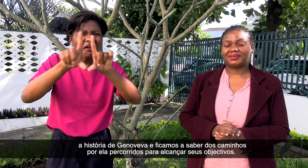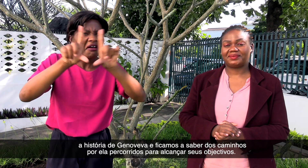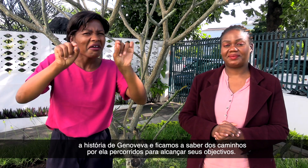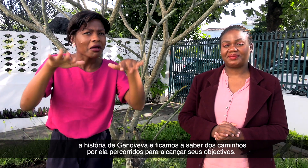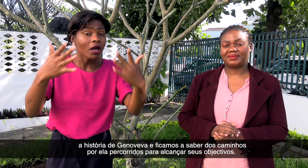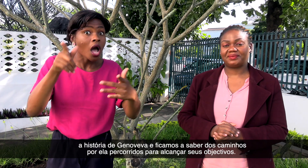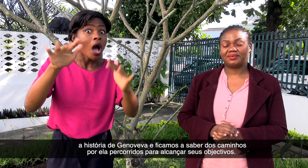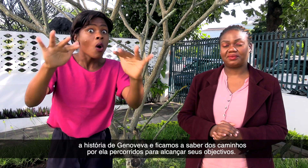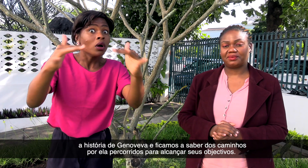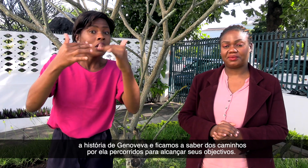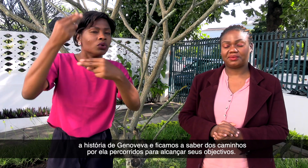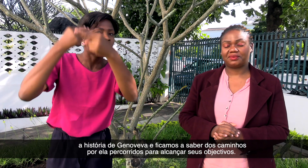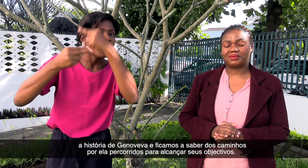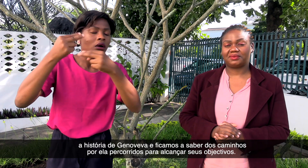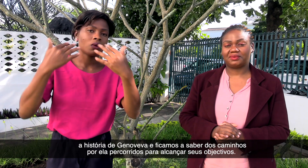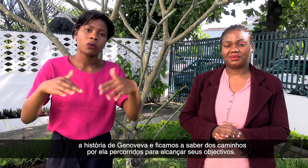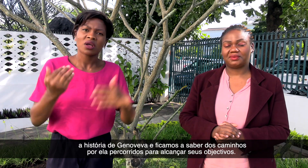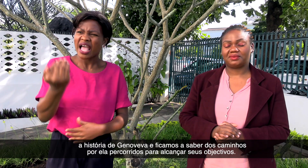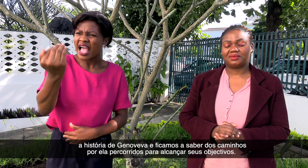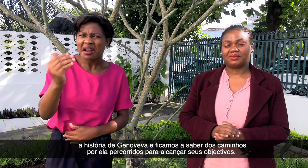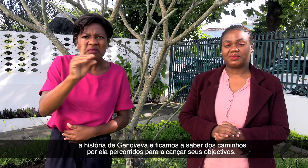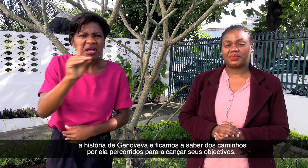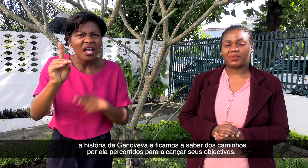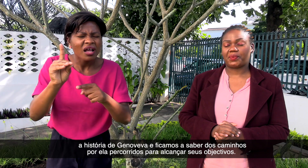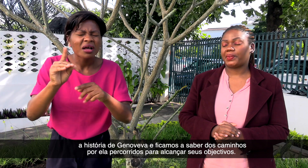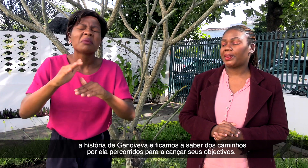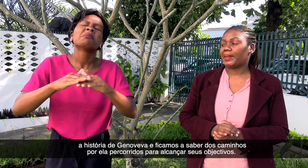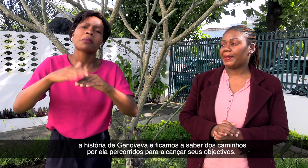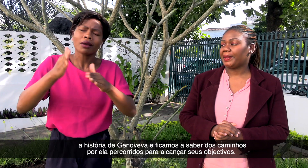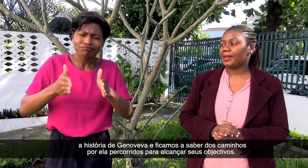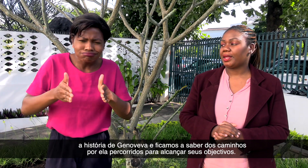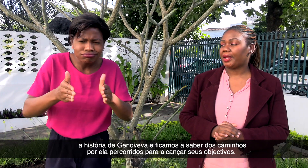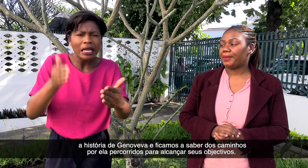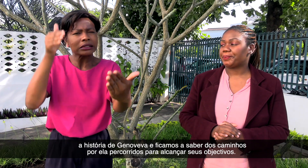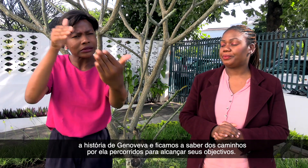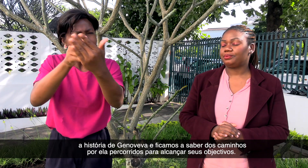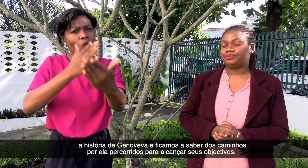Genoveva e ficamos a saber dos caminhos por ela percorridos para alcançar seus objetivos.